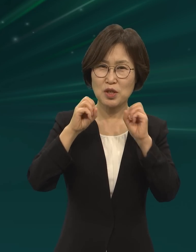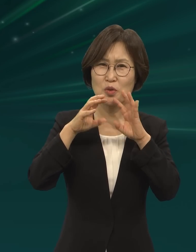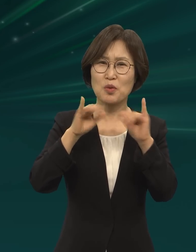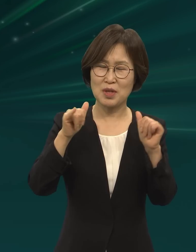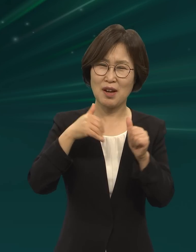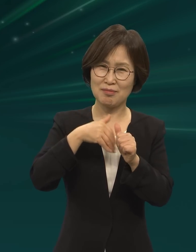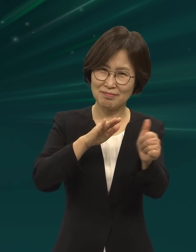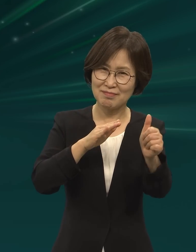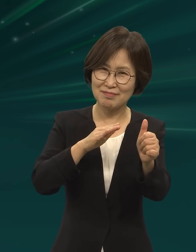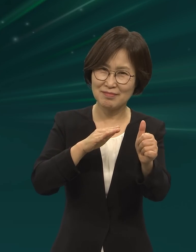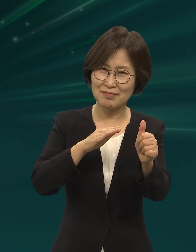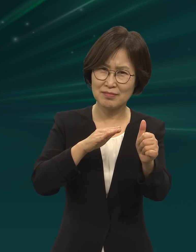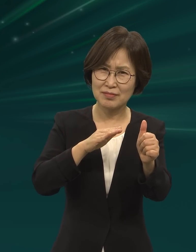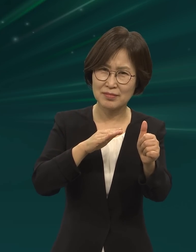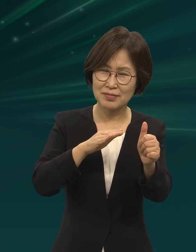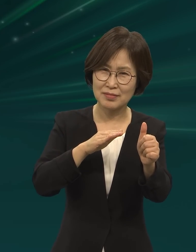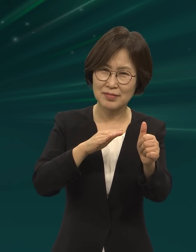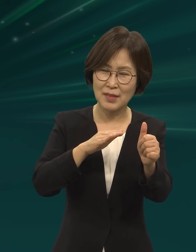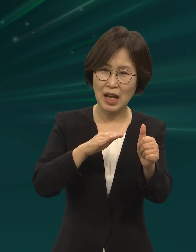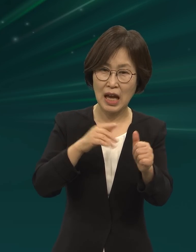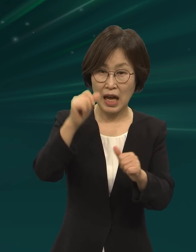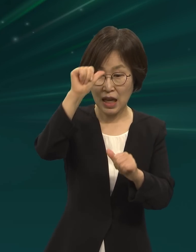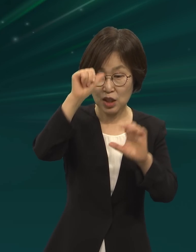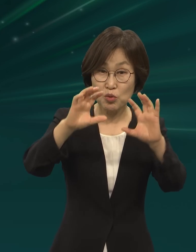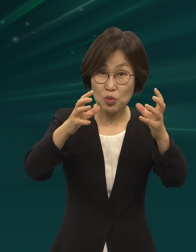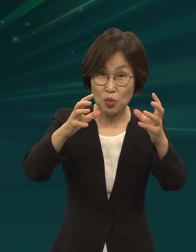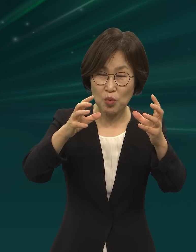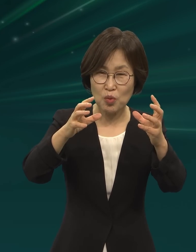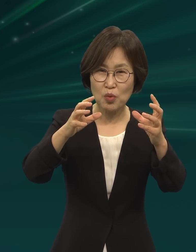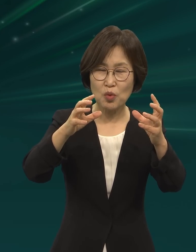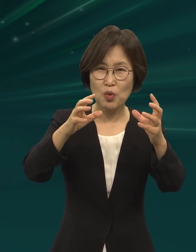저는 인도에 6개월 동안 돌아다니면서 이제